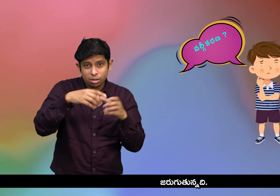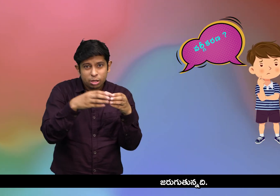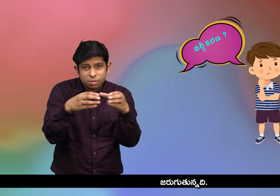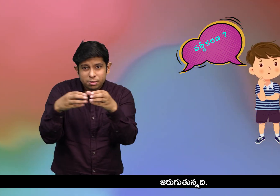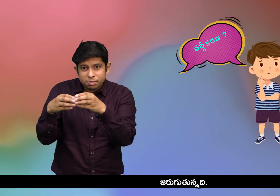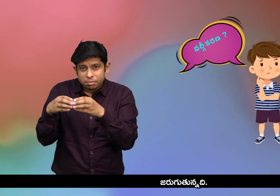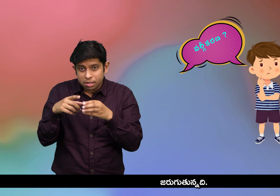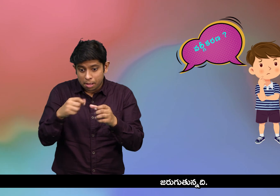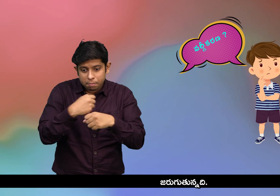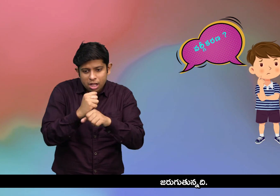జరుగుతుంది.